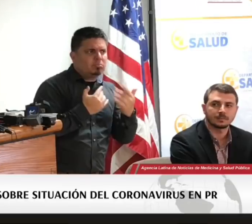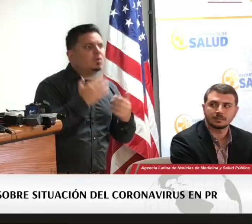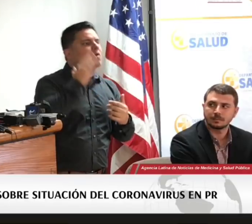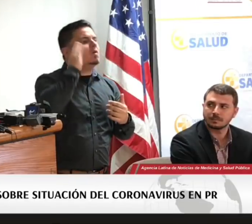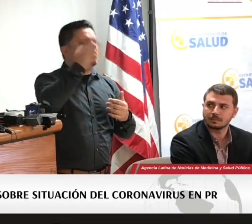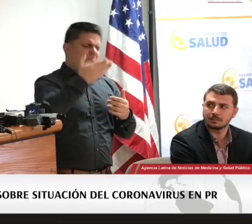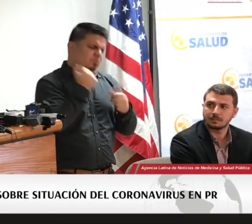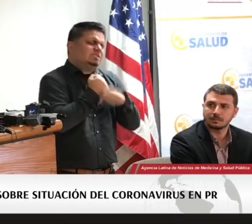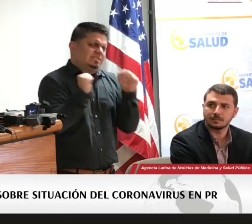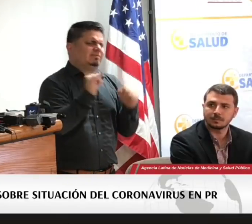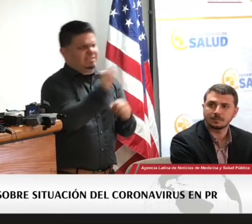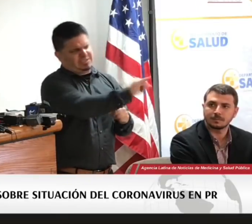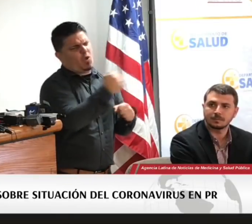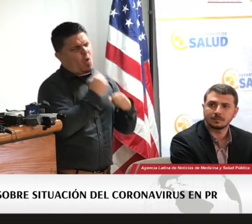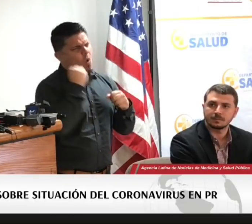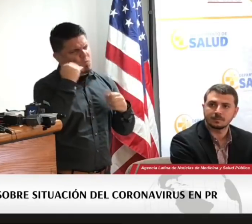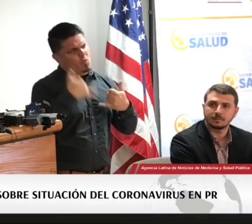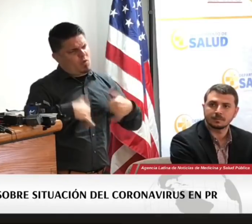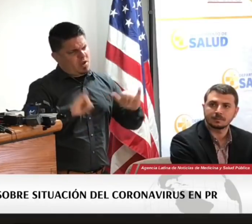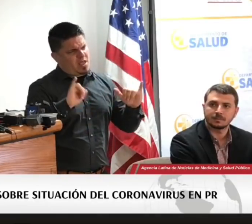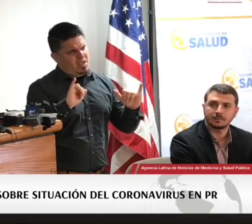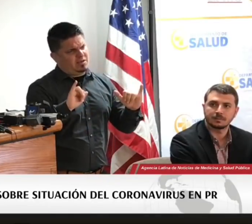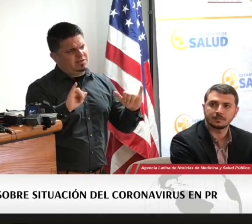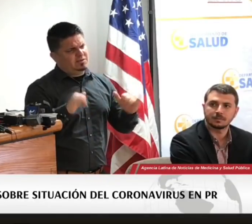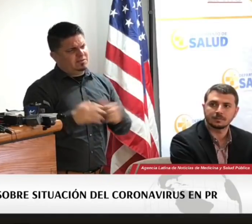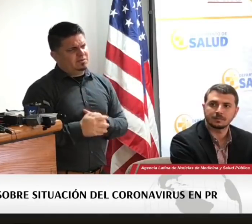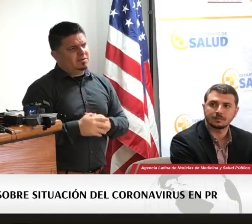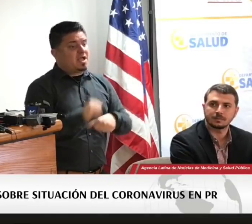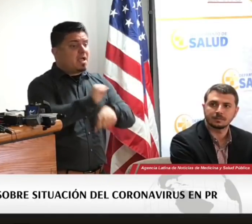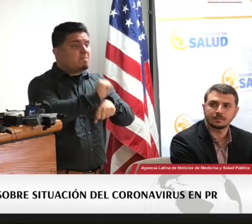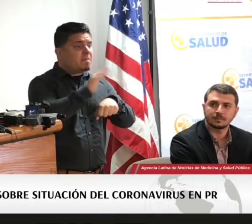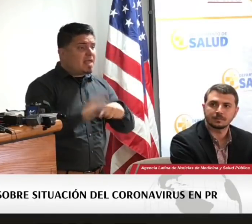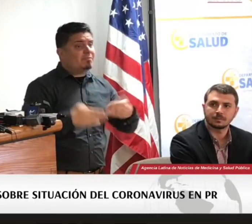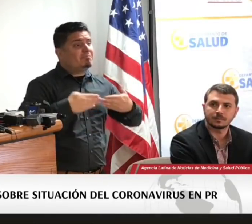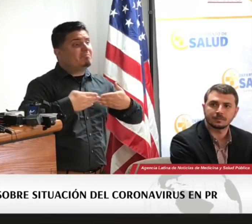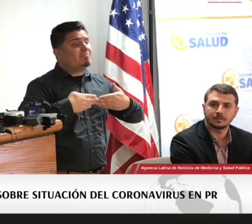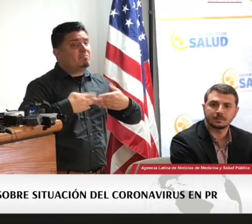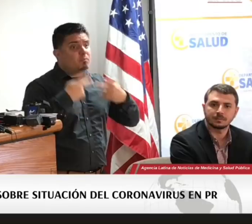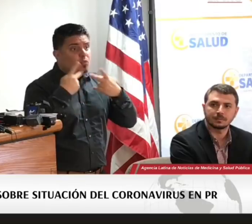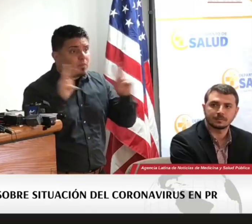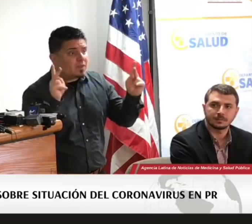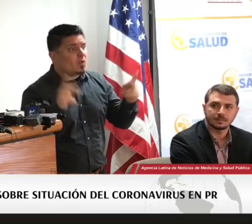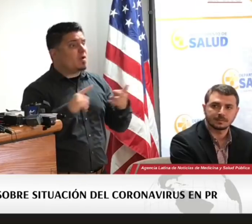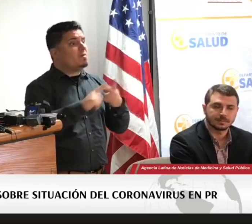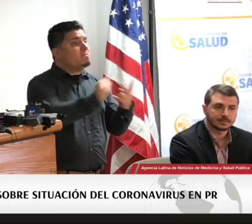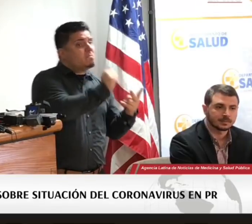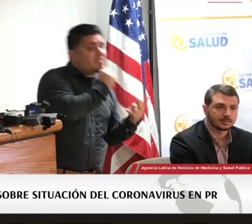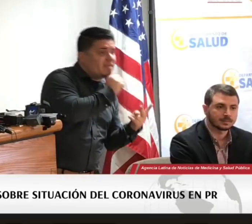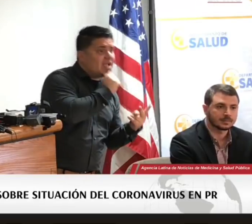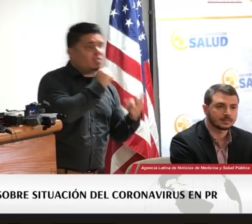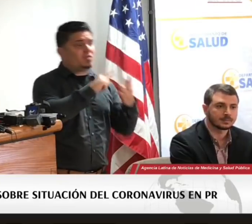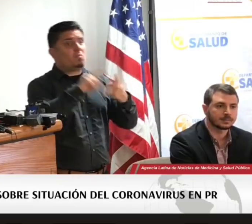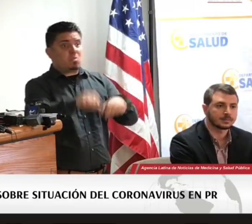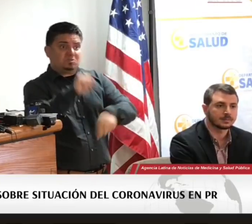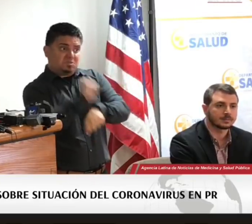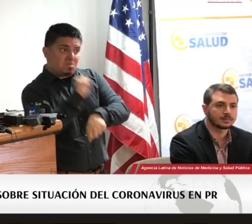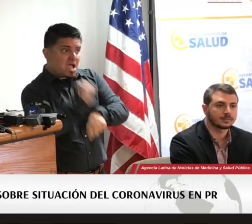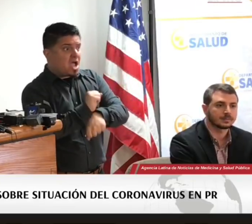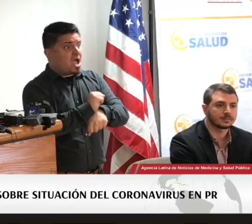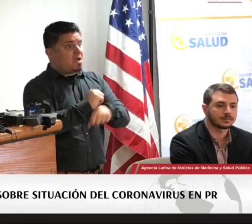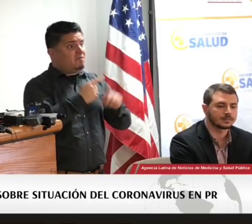casas, aquellos empleados públicos y privados que puedan trabajar